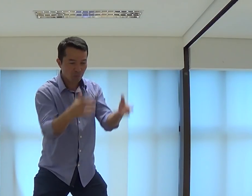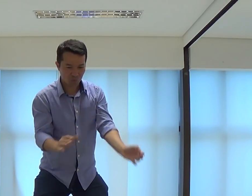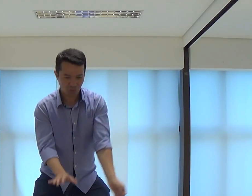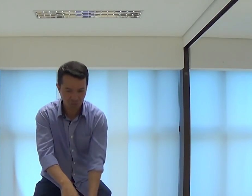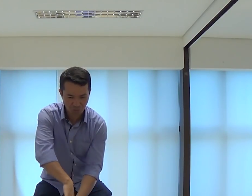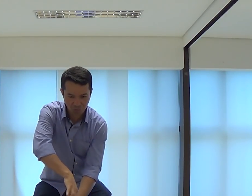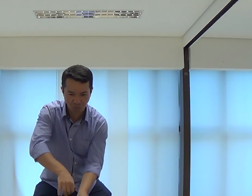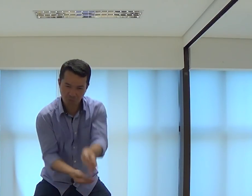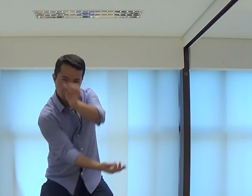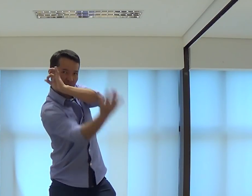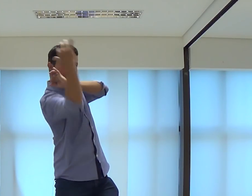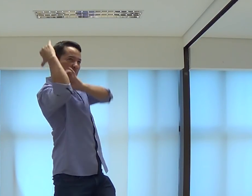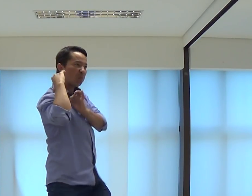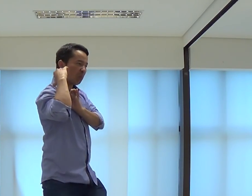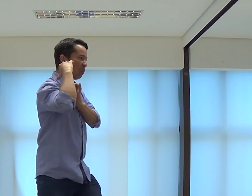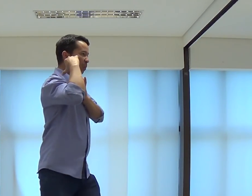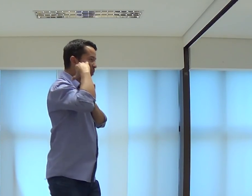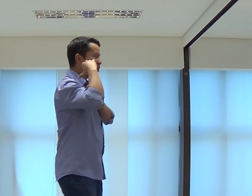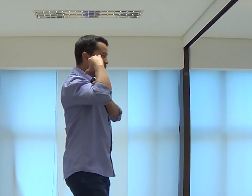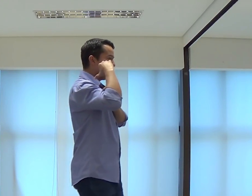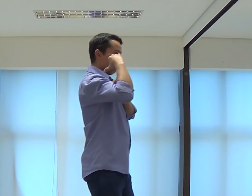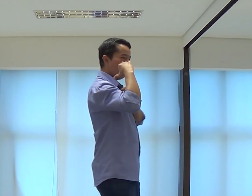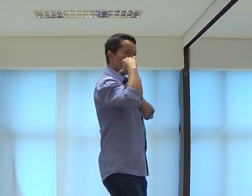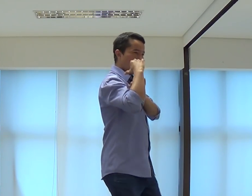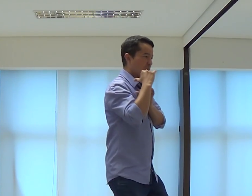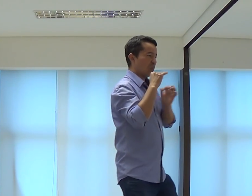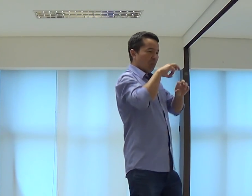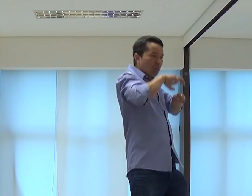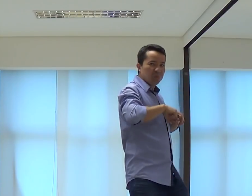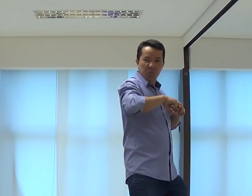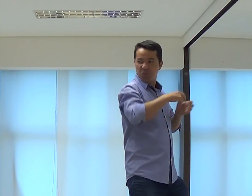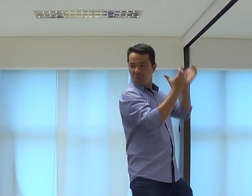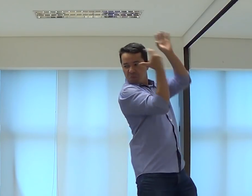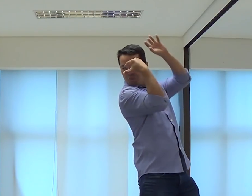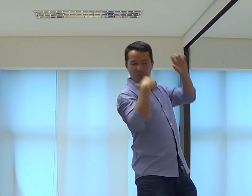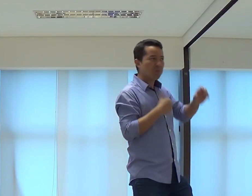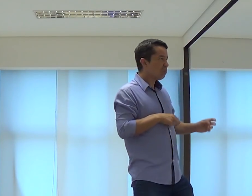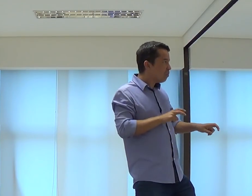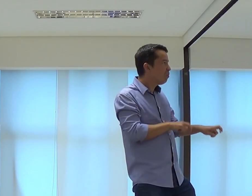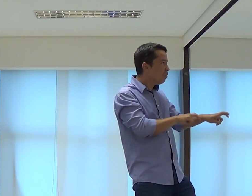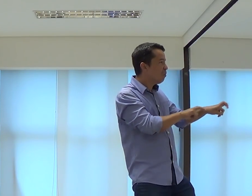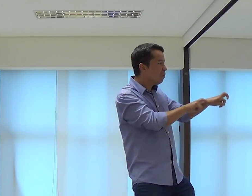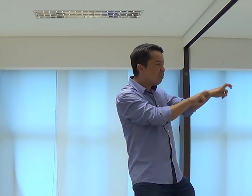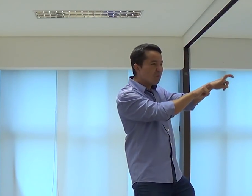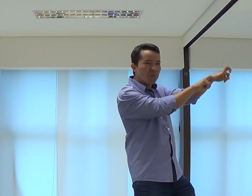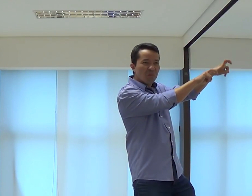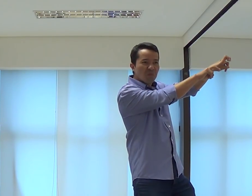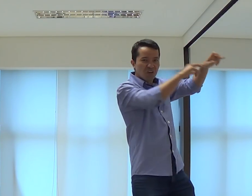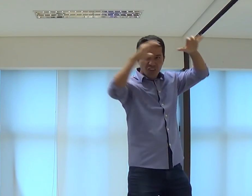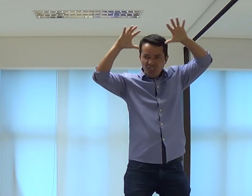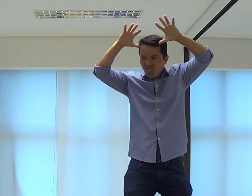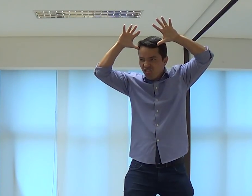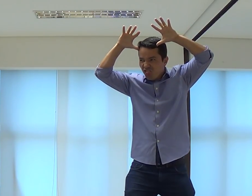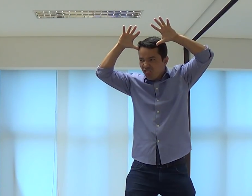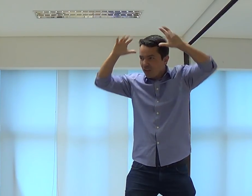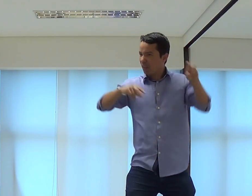os presentes, né? E daí coloca o saco nas costas de novo e leva, né? E coloca lá no seu trenó e vai lá com